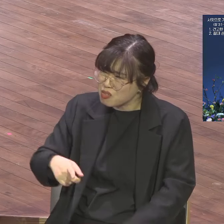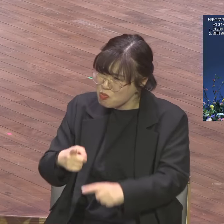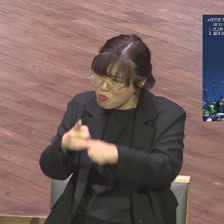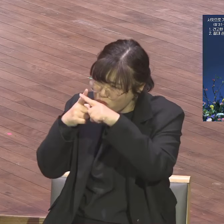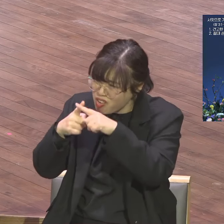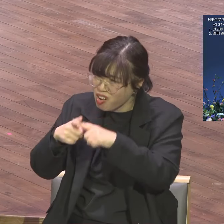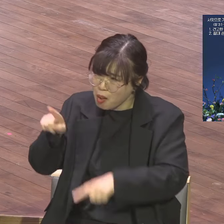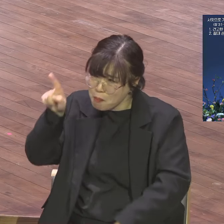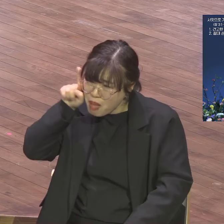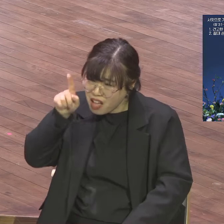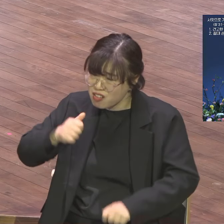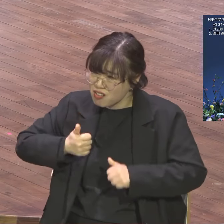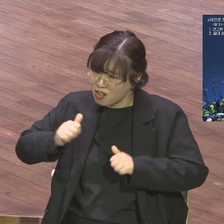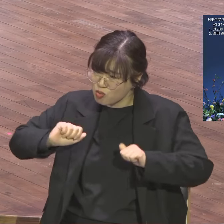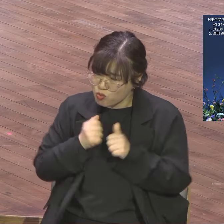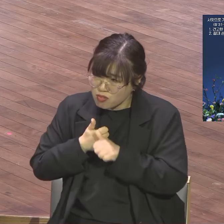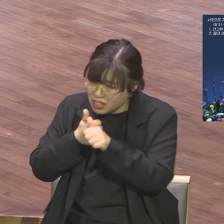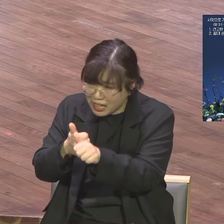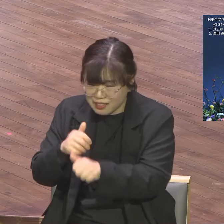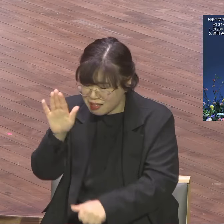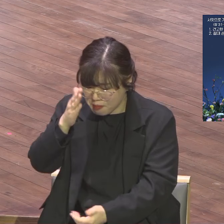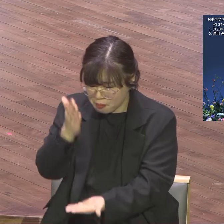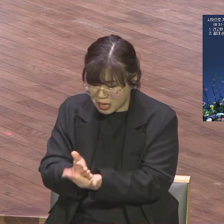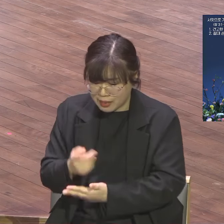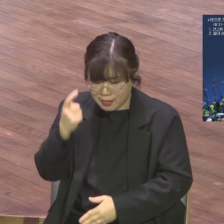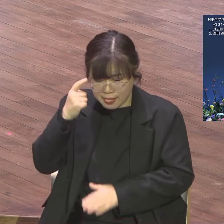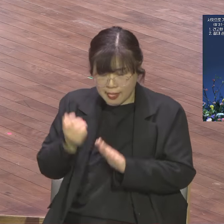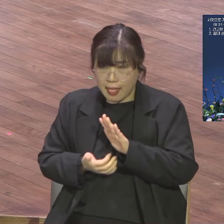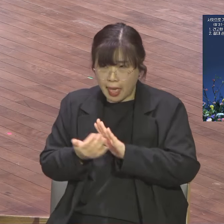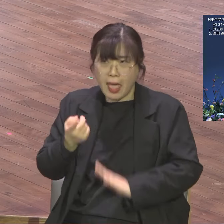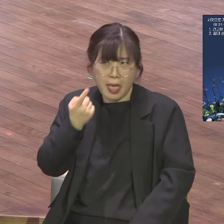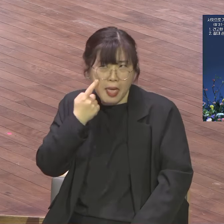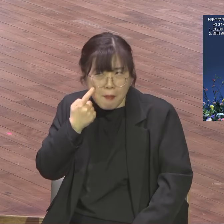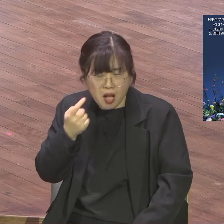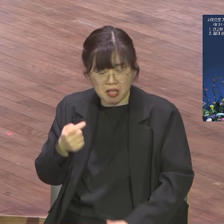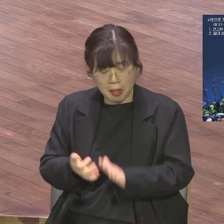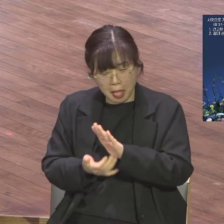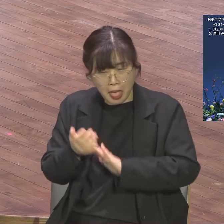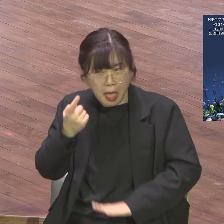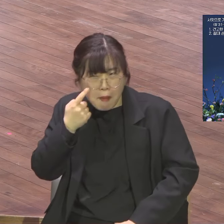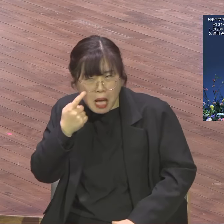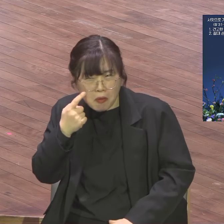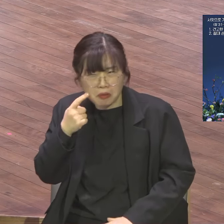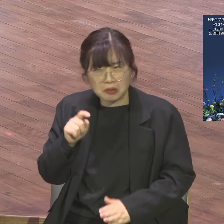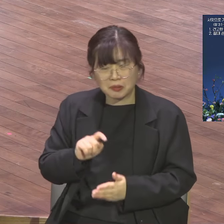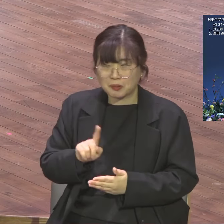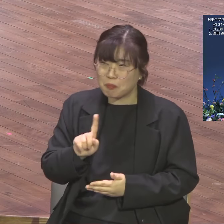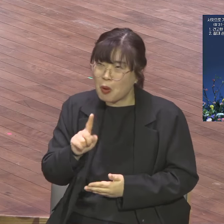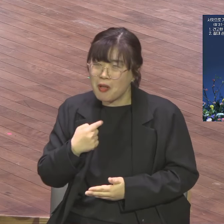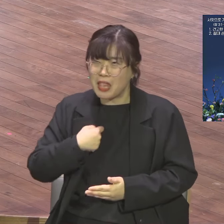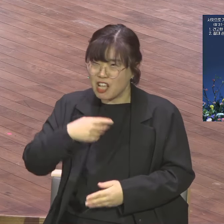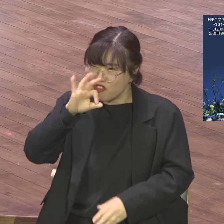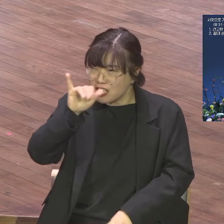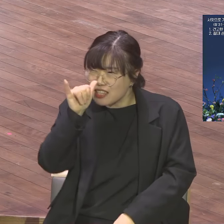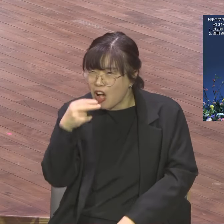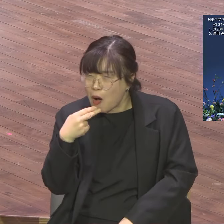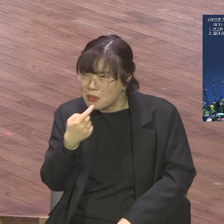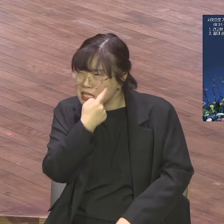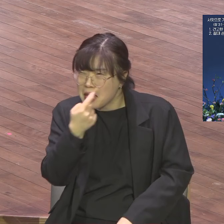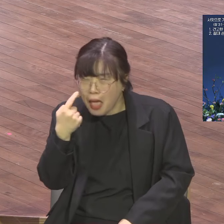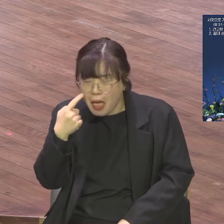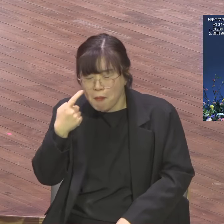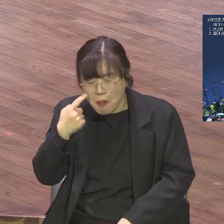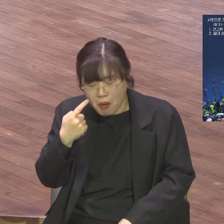본문에서 말하는 명철이란 것은요. 인간적인 교육이나 훈련을 통해서 쌓여진 내 기준,